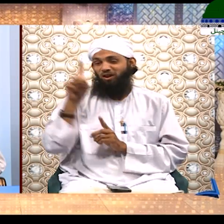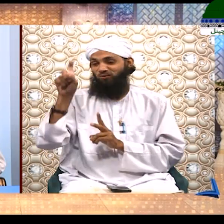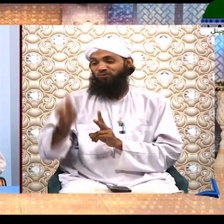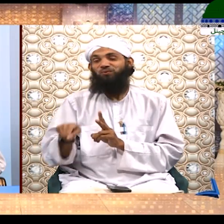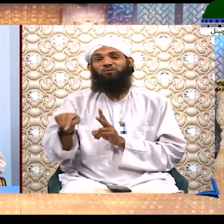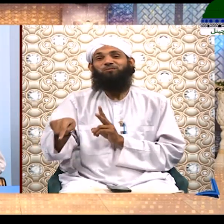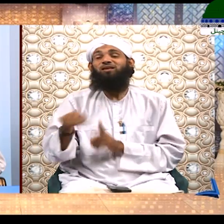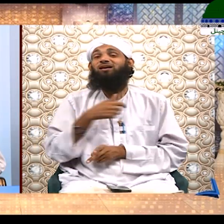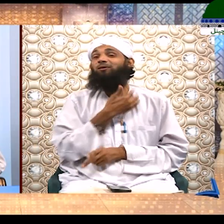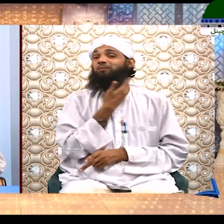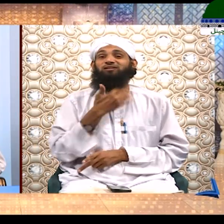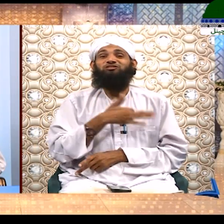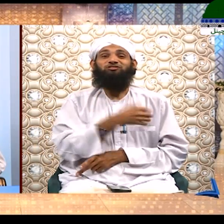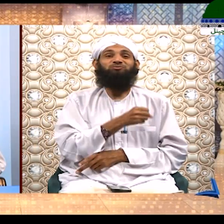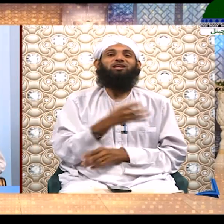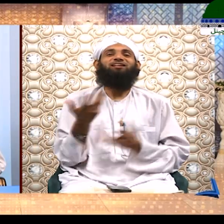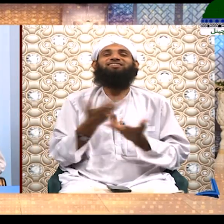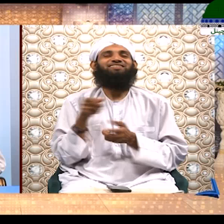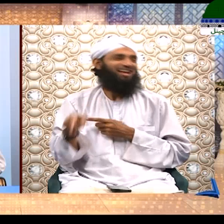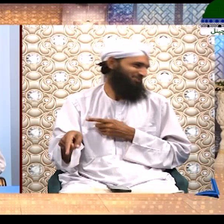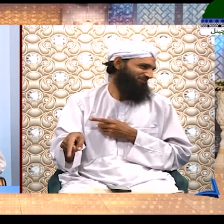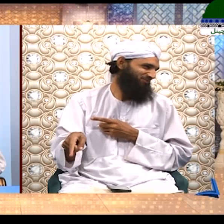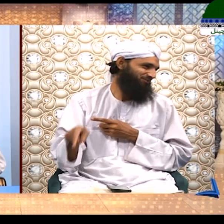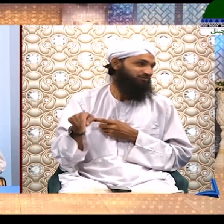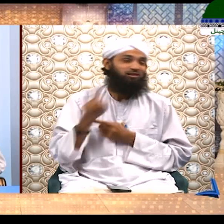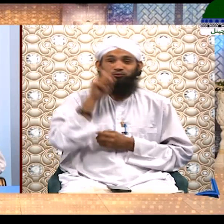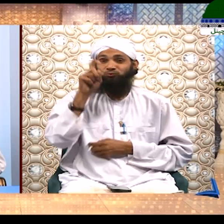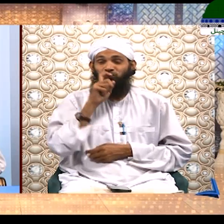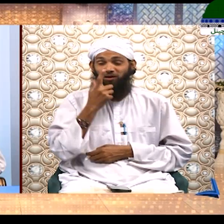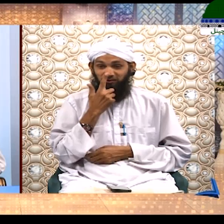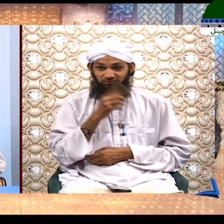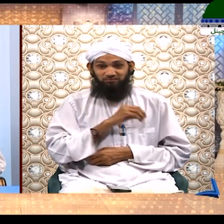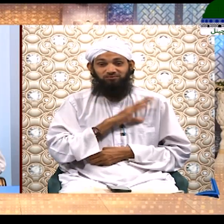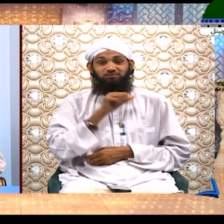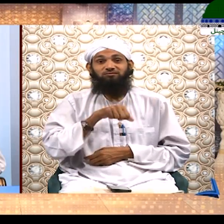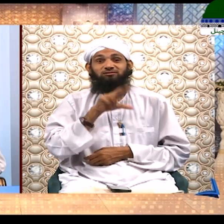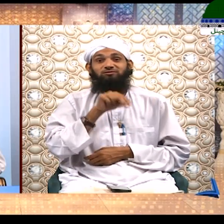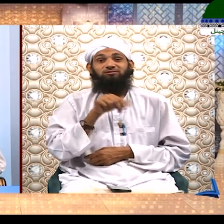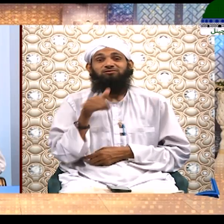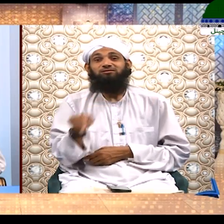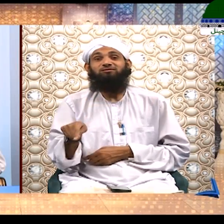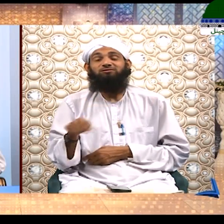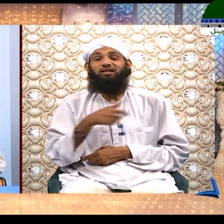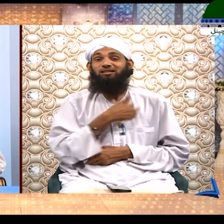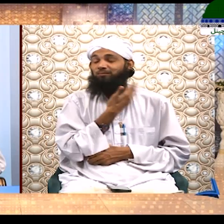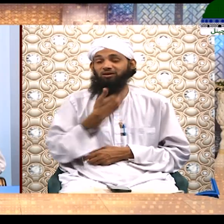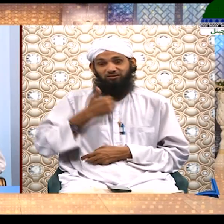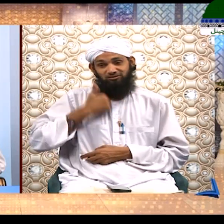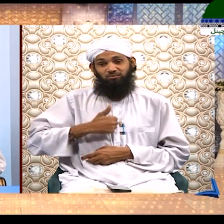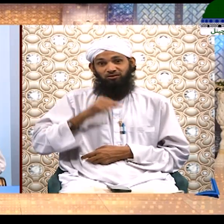کے کیا جذبات ہیں، اور اللہ پاک کے حکم کی اطاعت اور اس کی طرف سے ملنے والی مشقت پر ان کے صبر اور ثابت قدمی کا علم